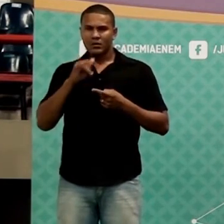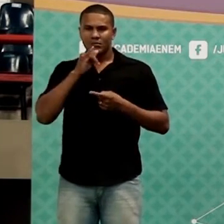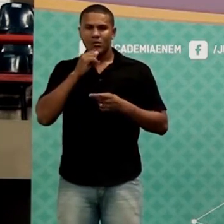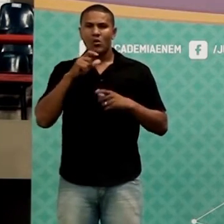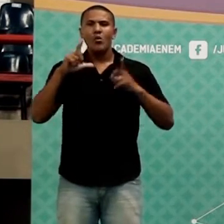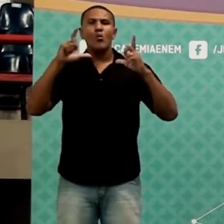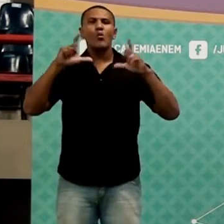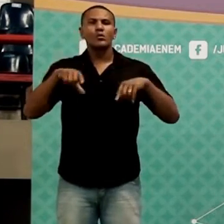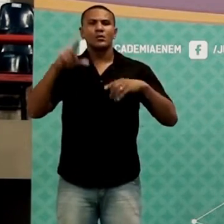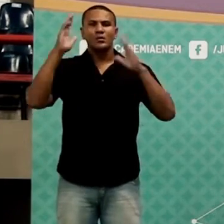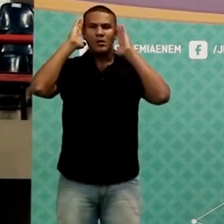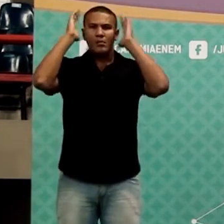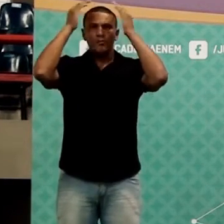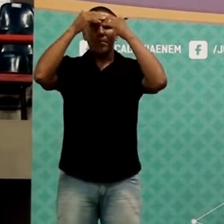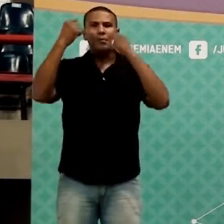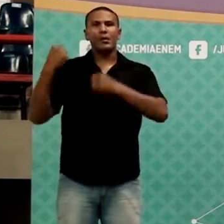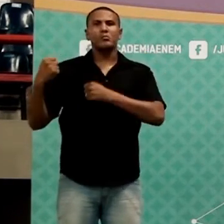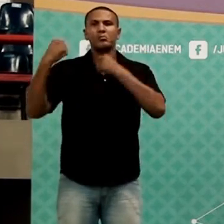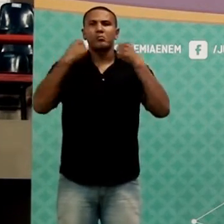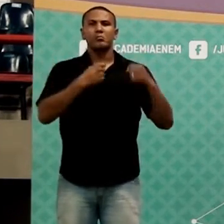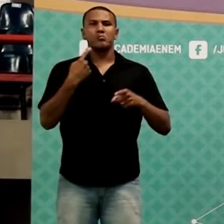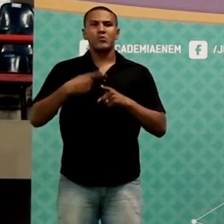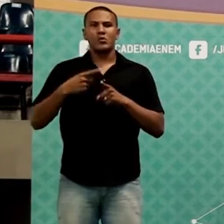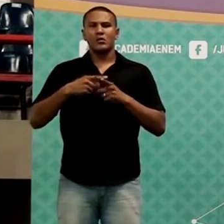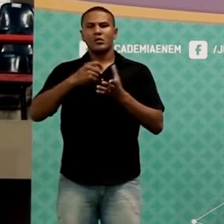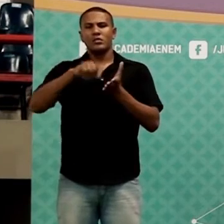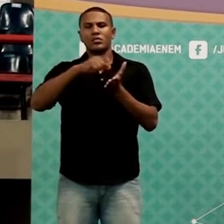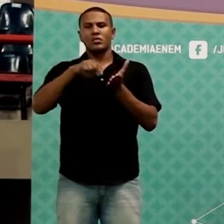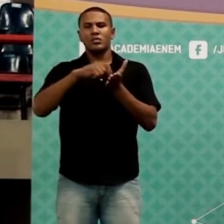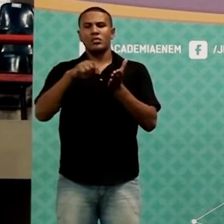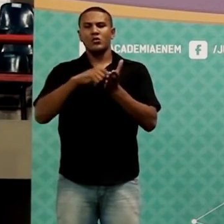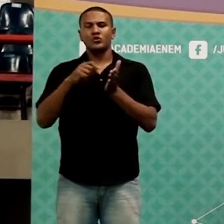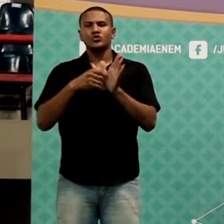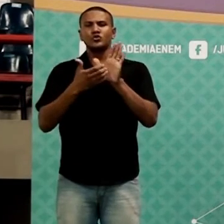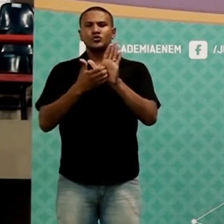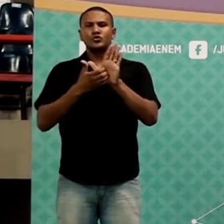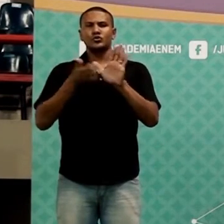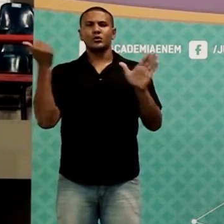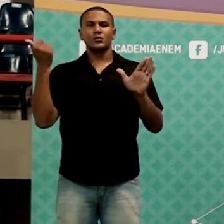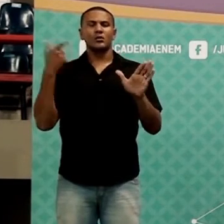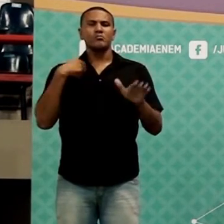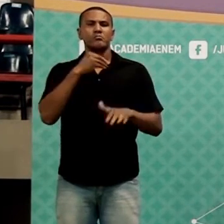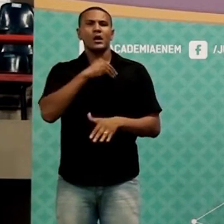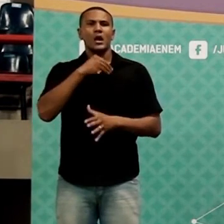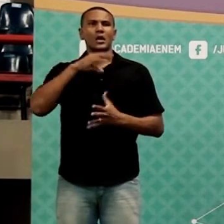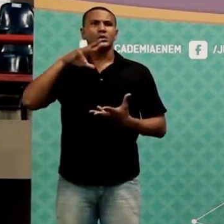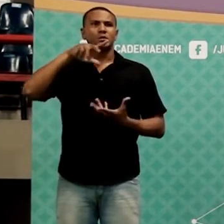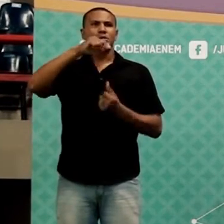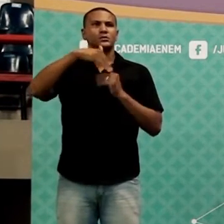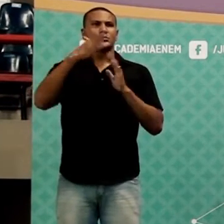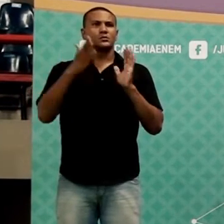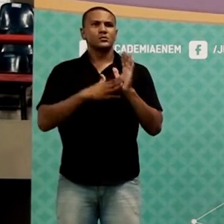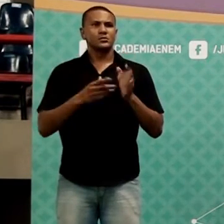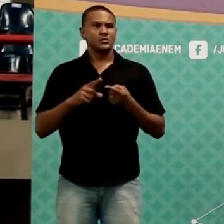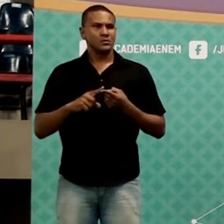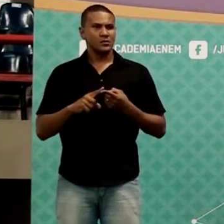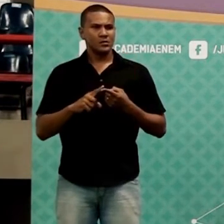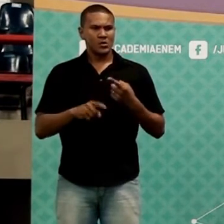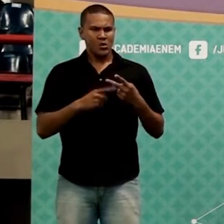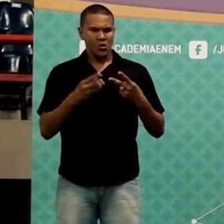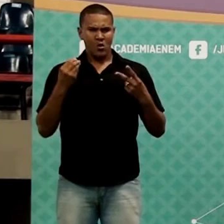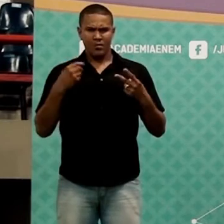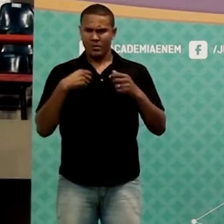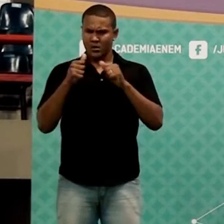onde é que o Papa tem poder de com a caneta tirar o pecado do mundo? Tá certo? Como é que pode existir um objeto que